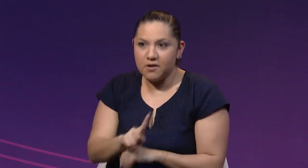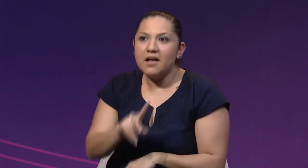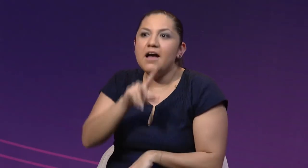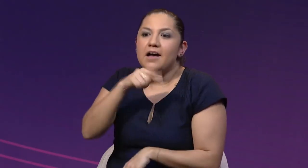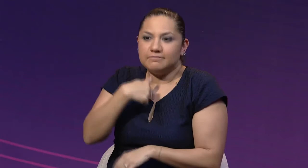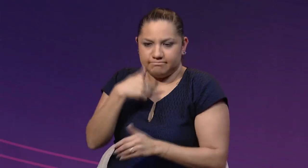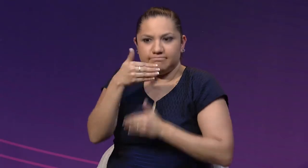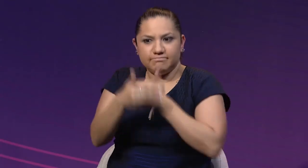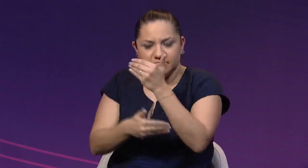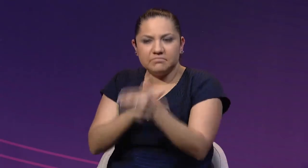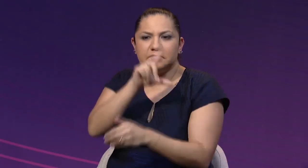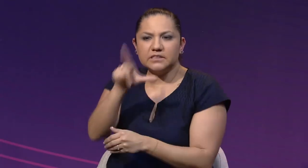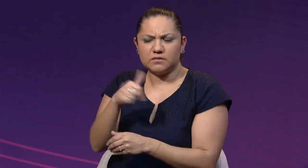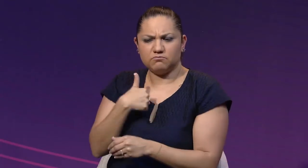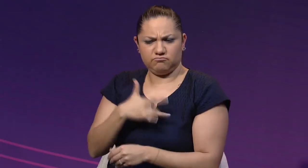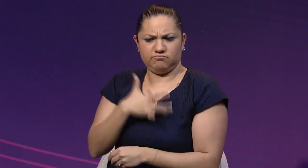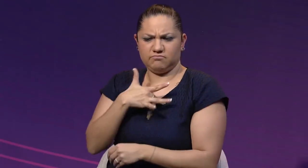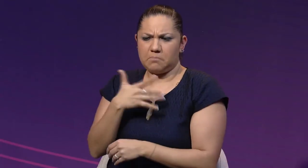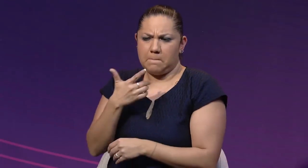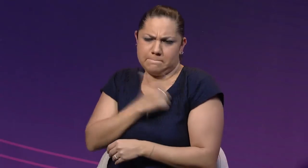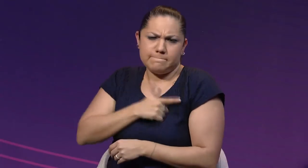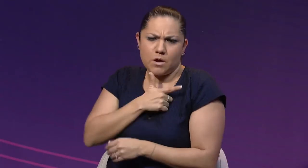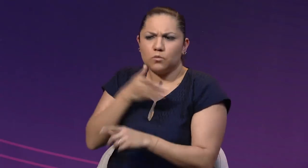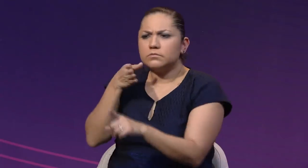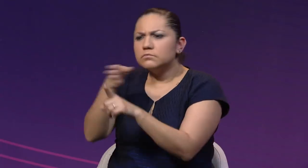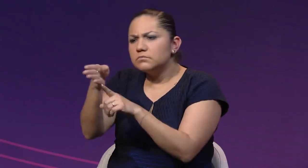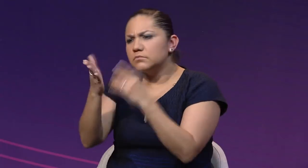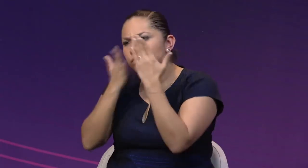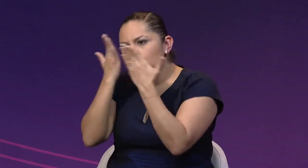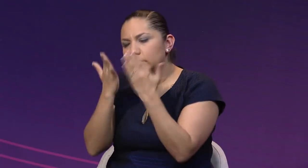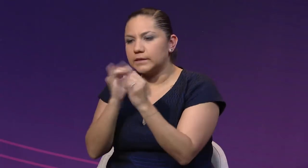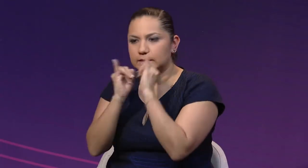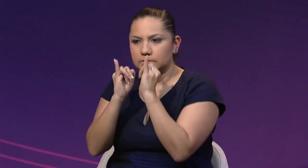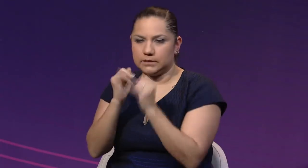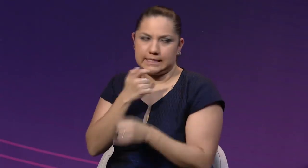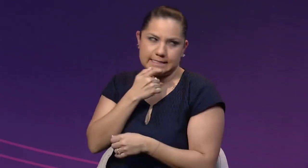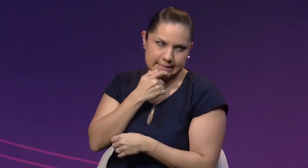hice muy mal, ¿verdad? Pero con el tiempo me fui dando cuenta que me